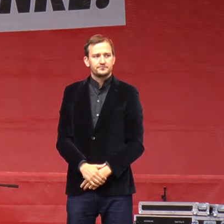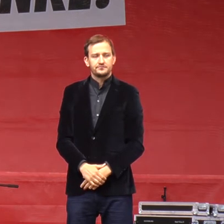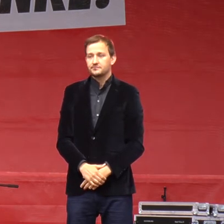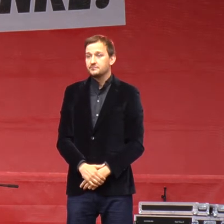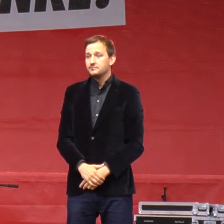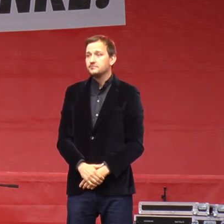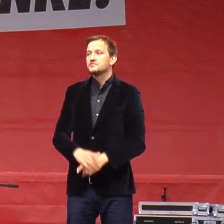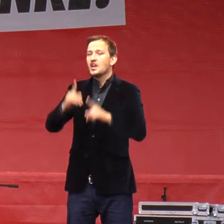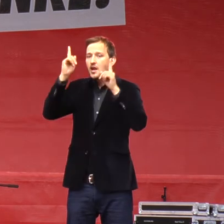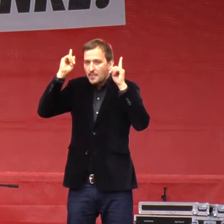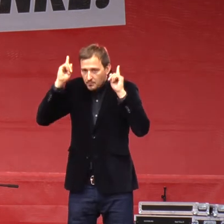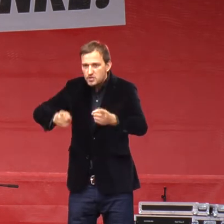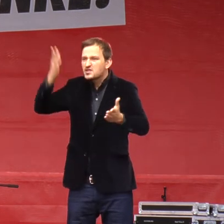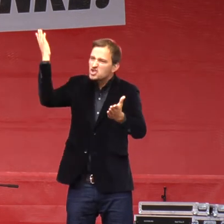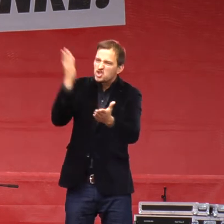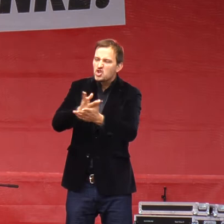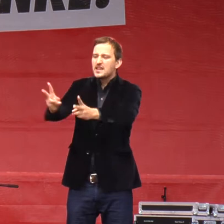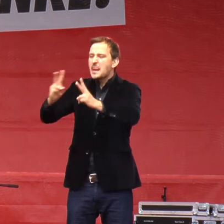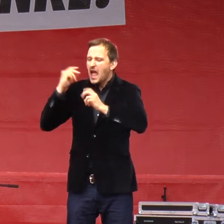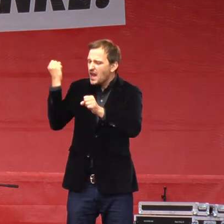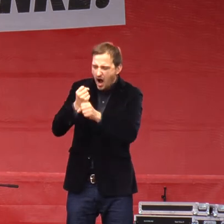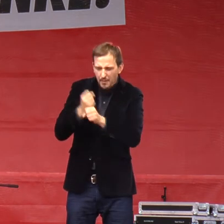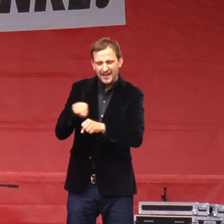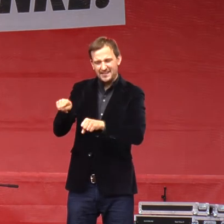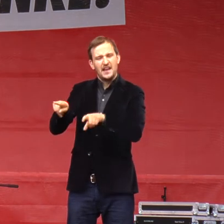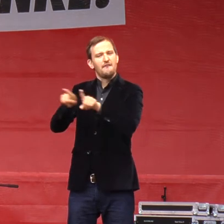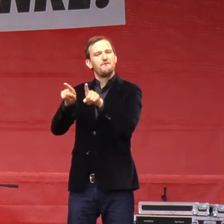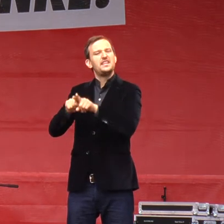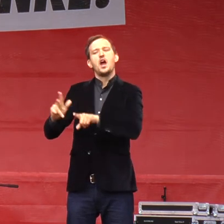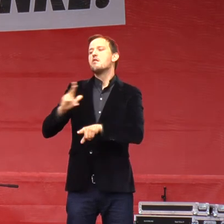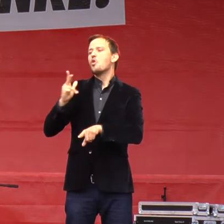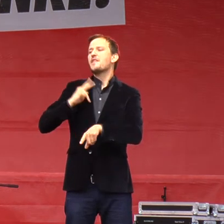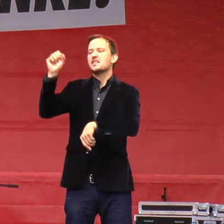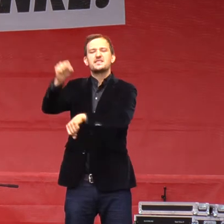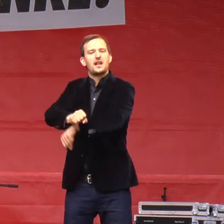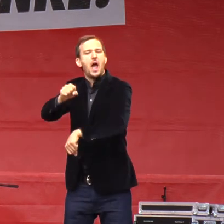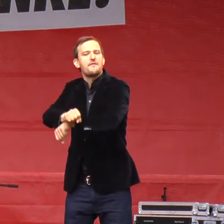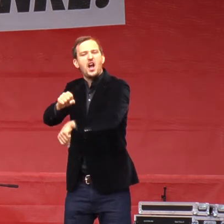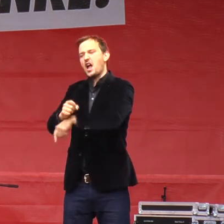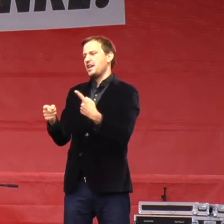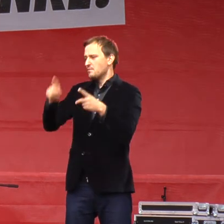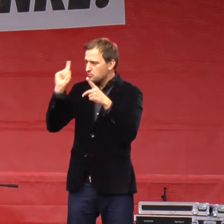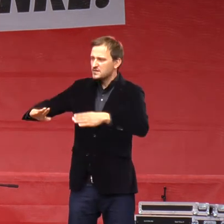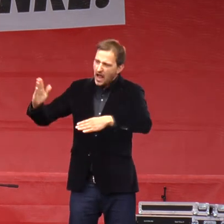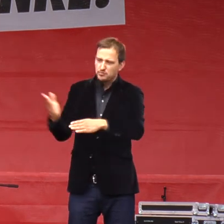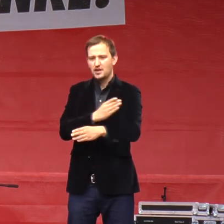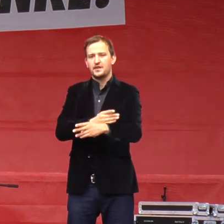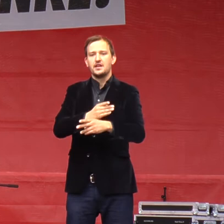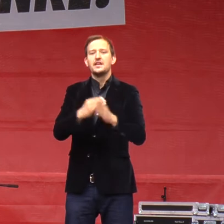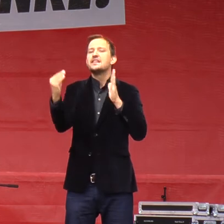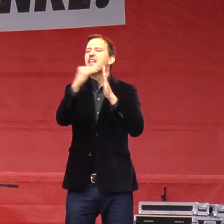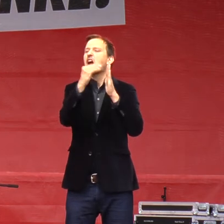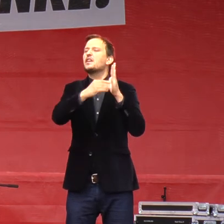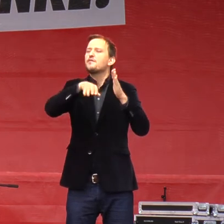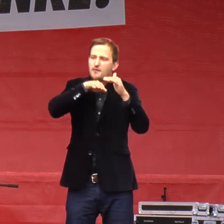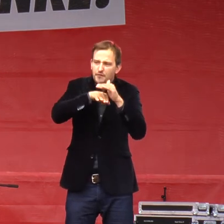Es muss eben Schluss sein mit Leiharbeit, mit dieser Form, modernen Form der Sklaverei. Es muss Schluss sein mit Tarifflucht